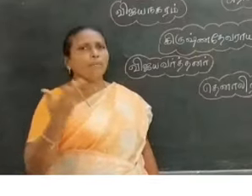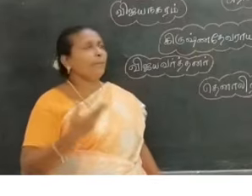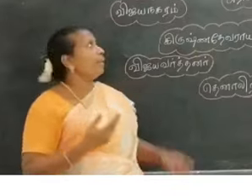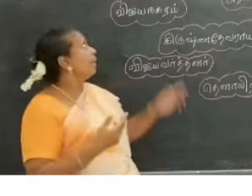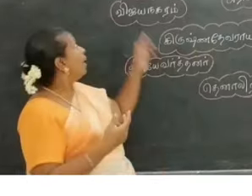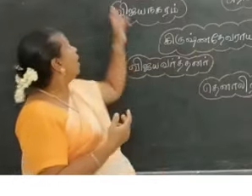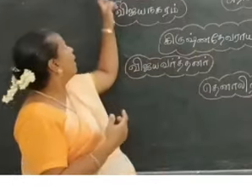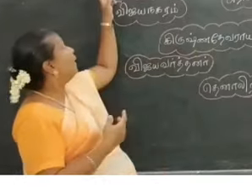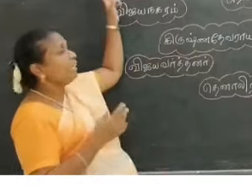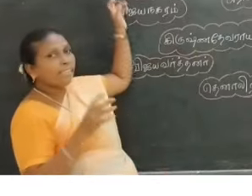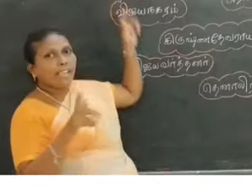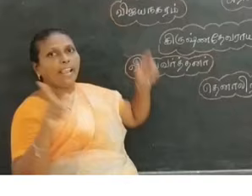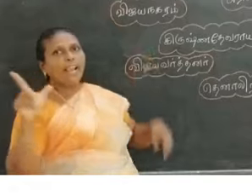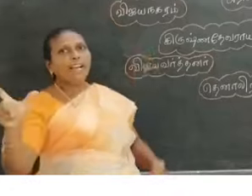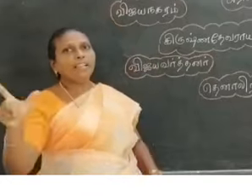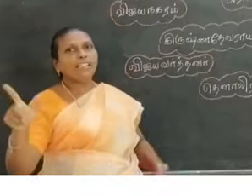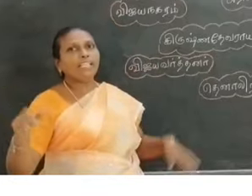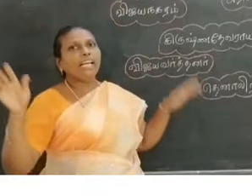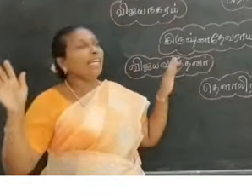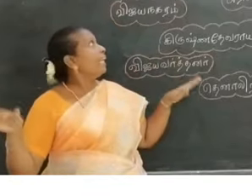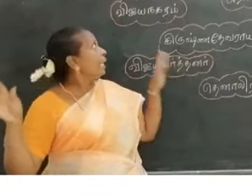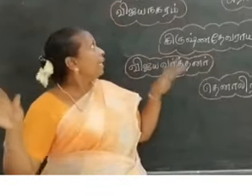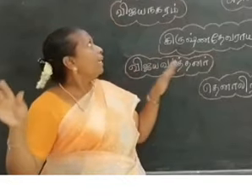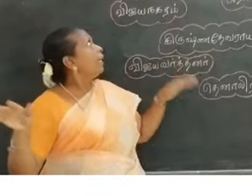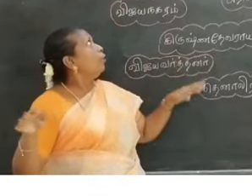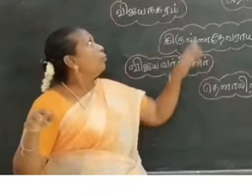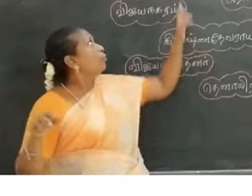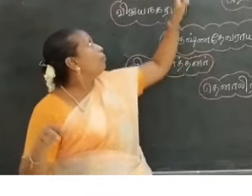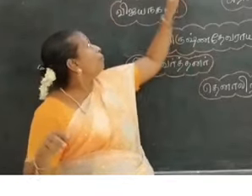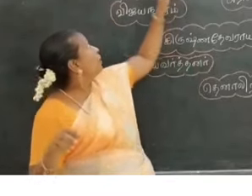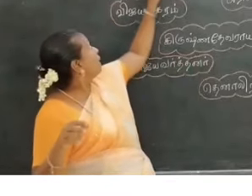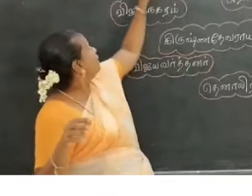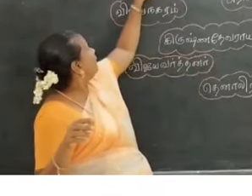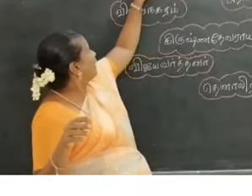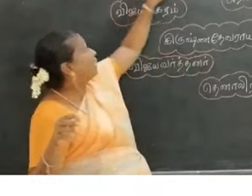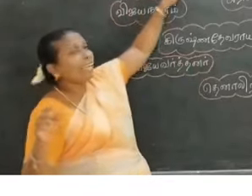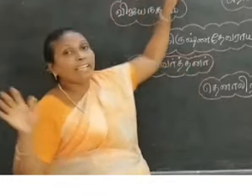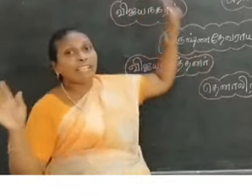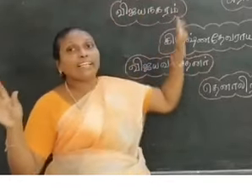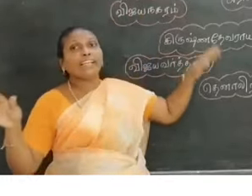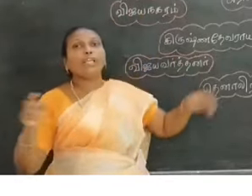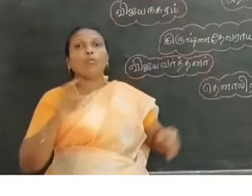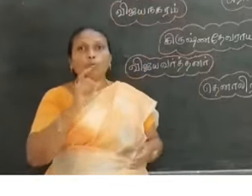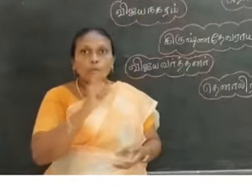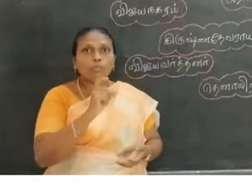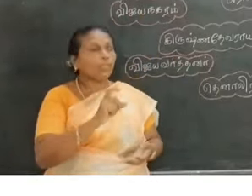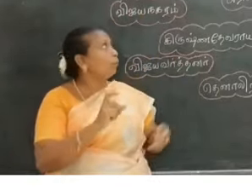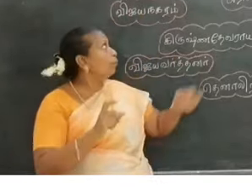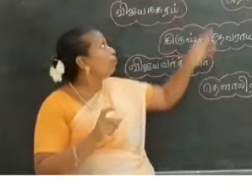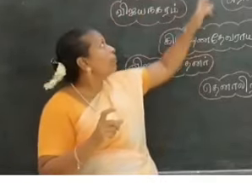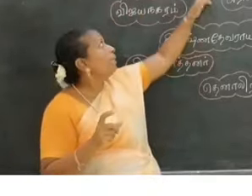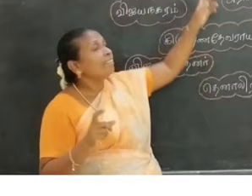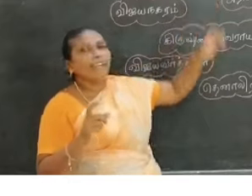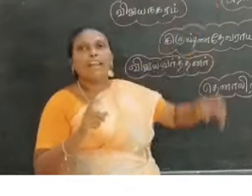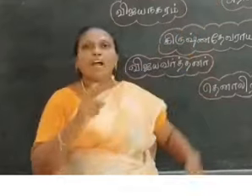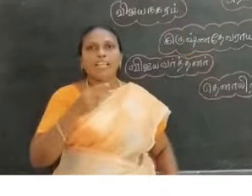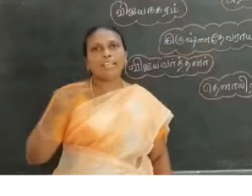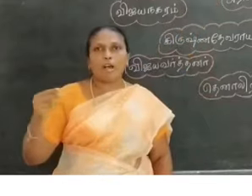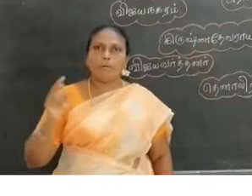தலைப்பு என்னன்னா, ஏழு இறக்கைகளும் இறக்கை இறக்கை குருவியும் தெனாலி